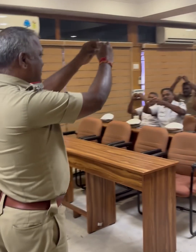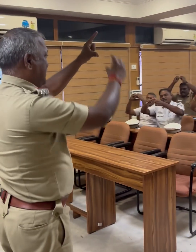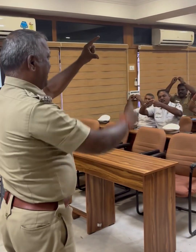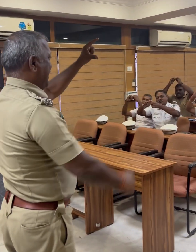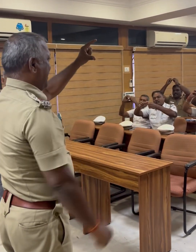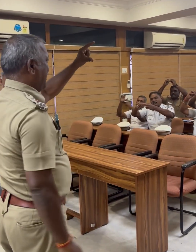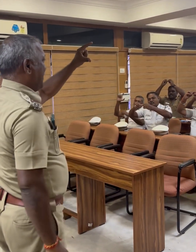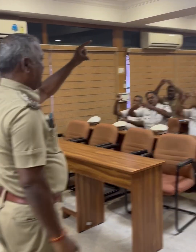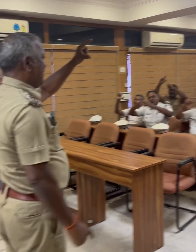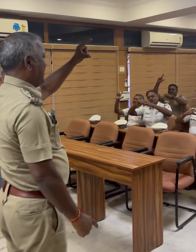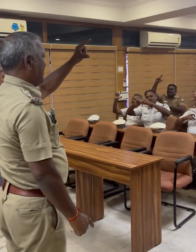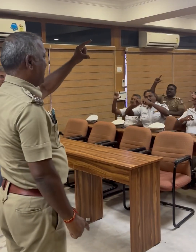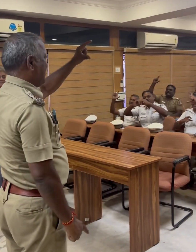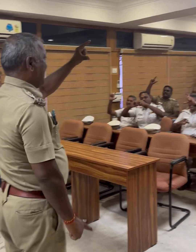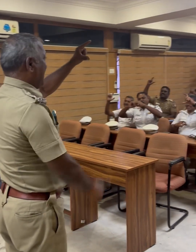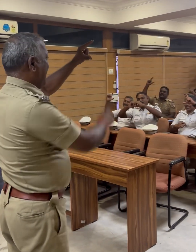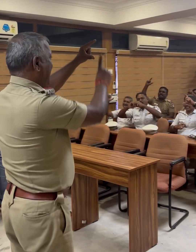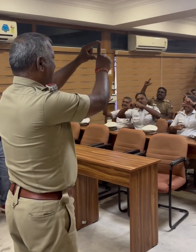C D